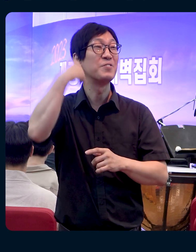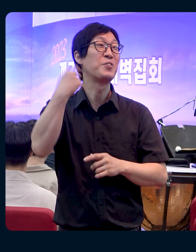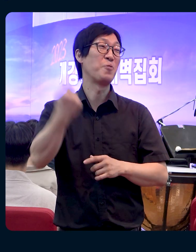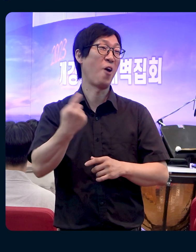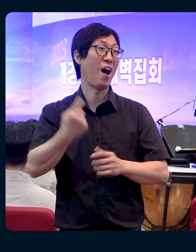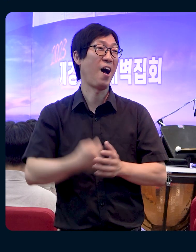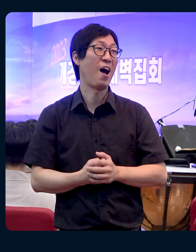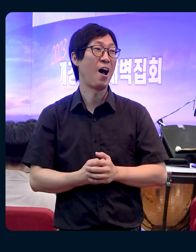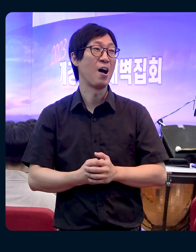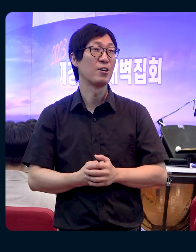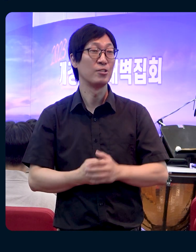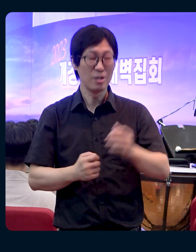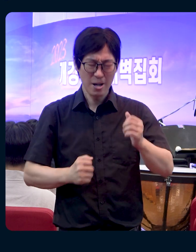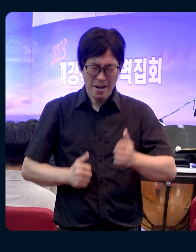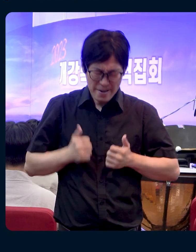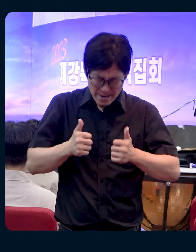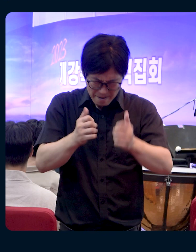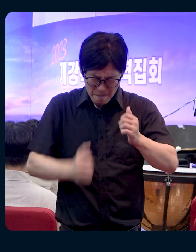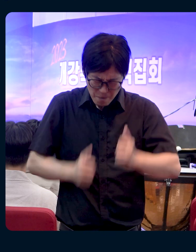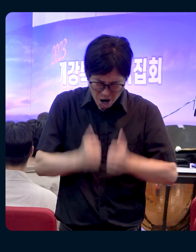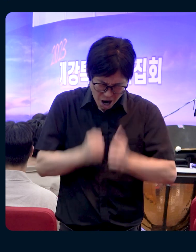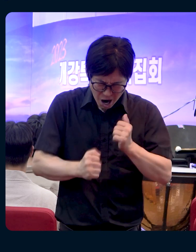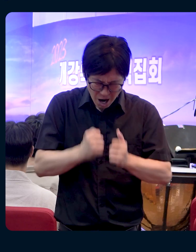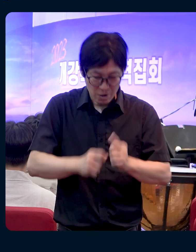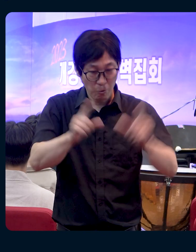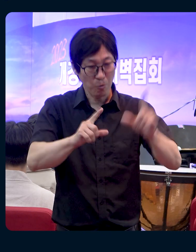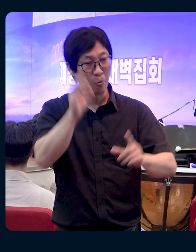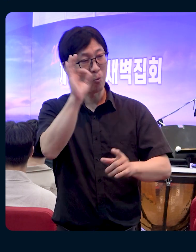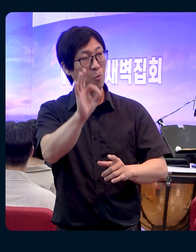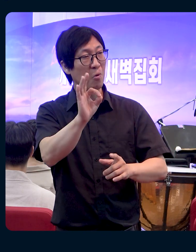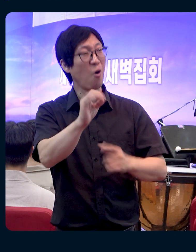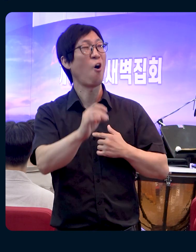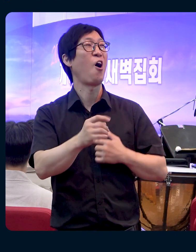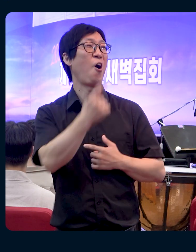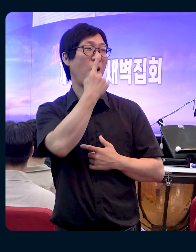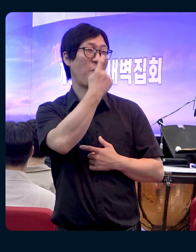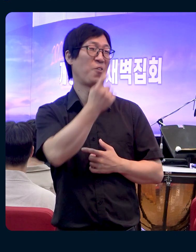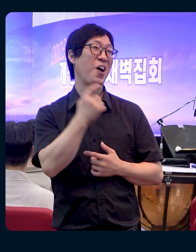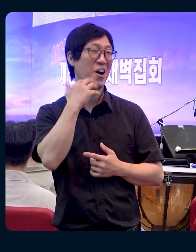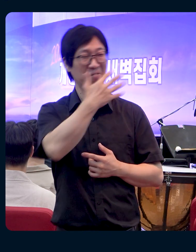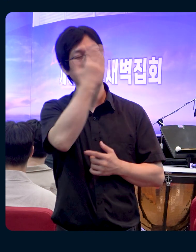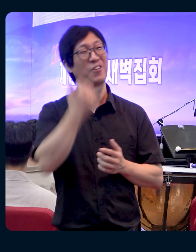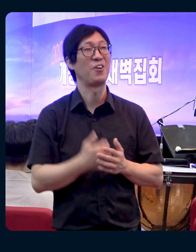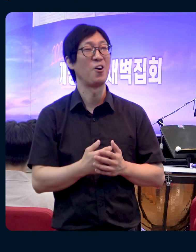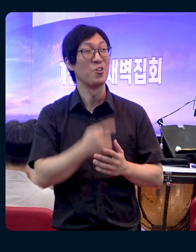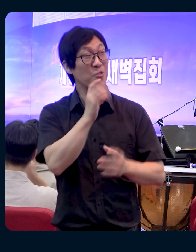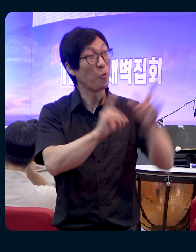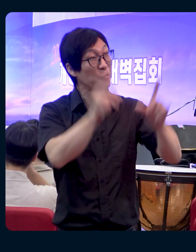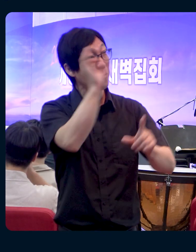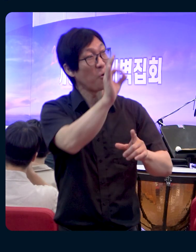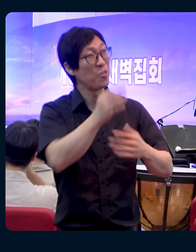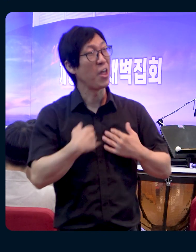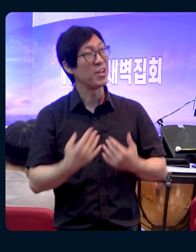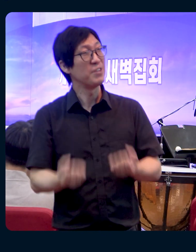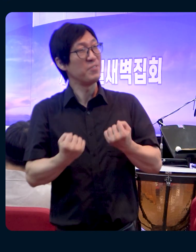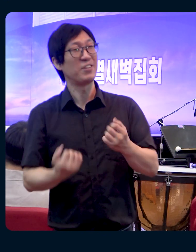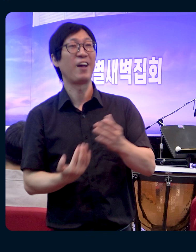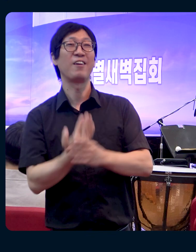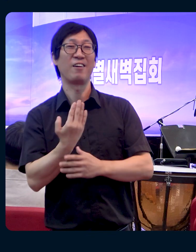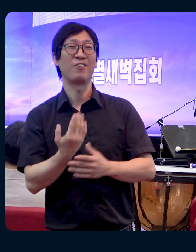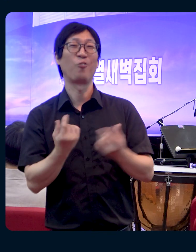그 모습이 그렇게 아름다울 수 없는 거예요. 그리고 그 모습을 보는 것만 봐도 뭐예요? 에너지가 막